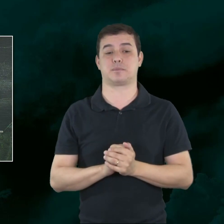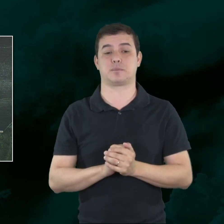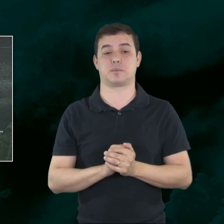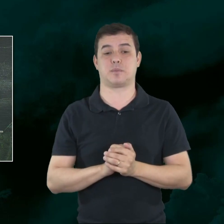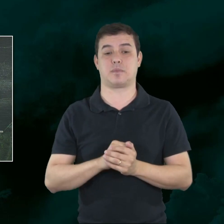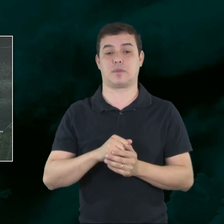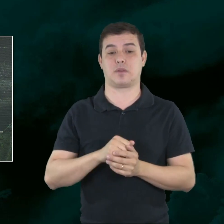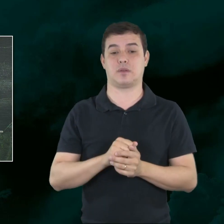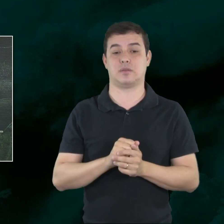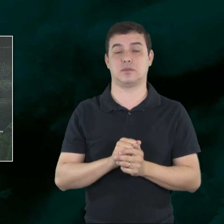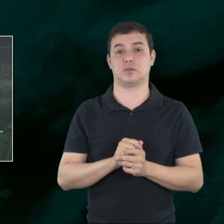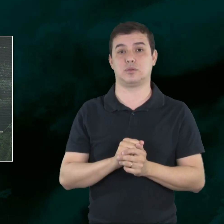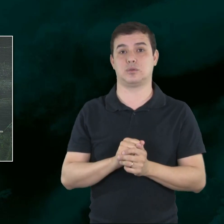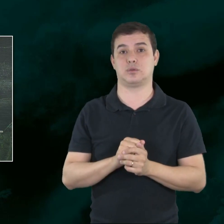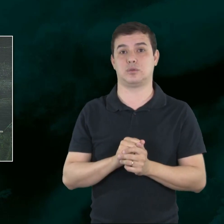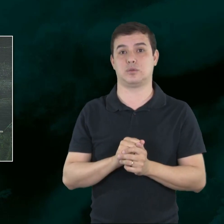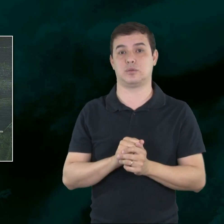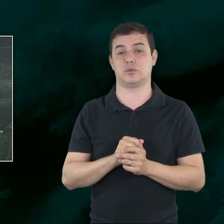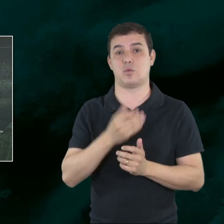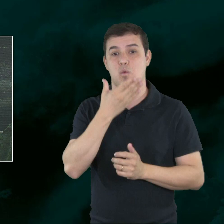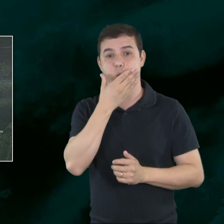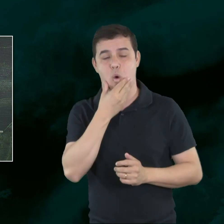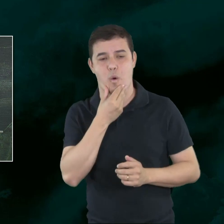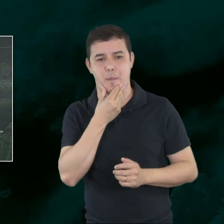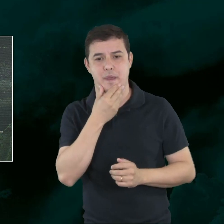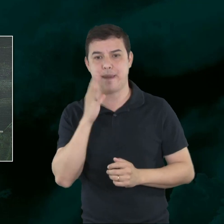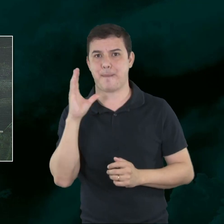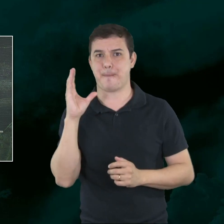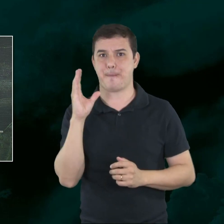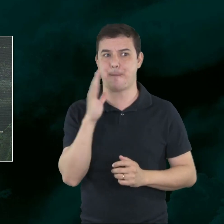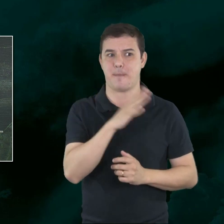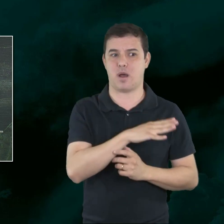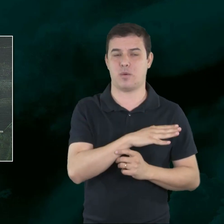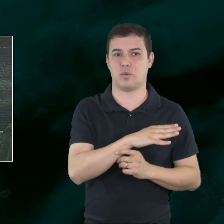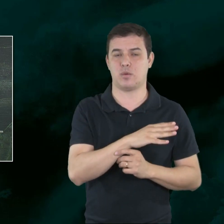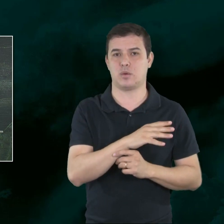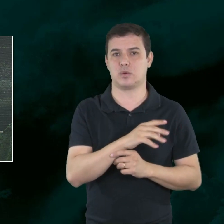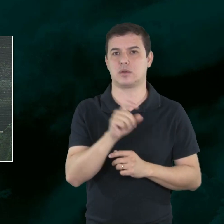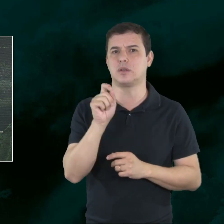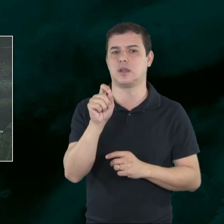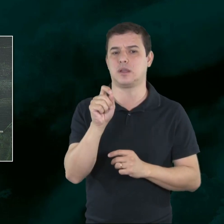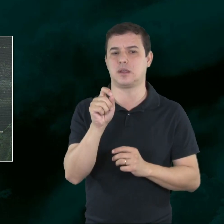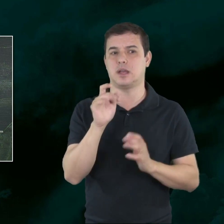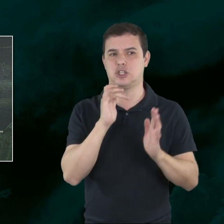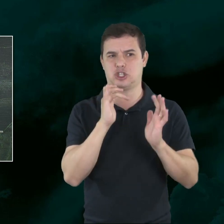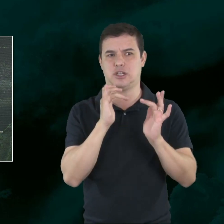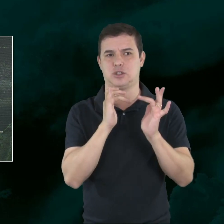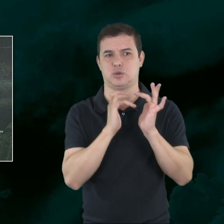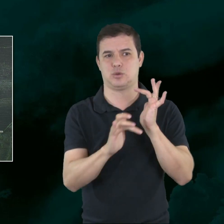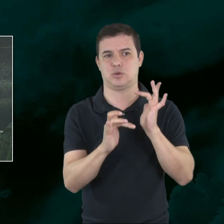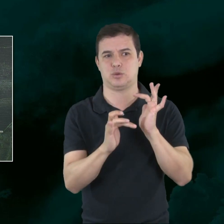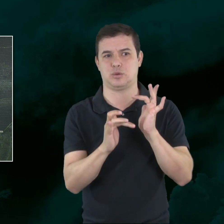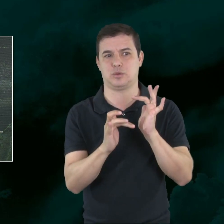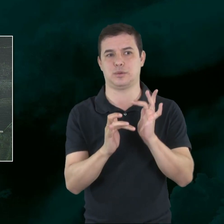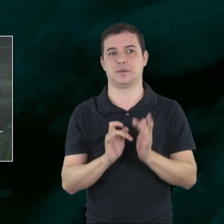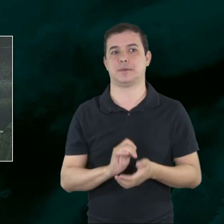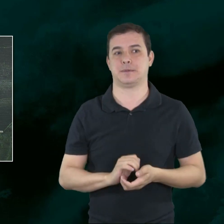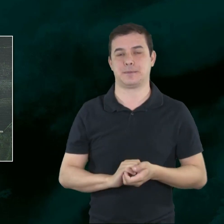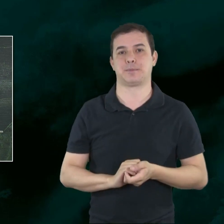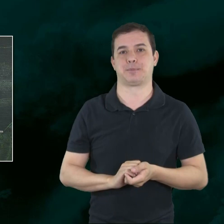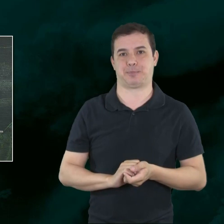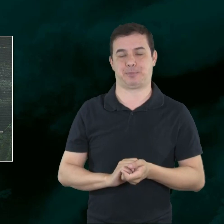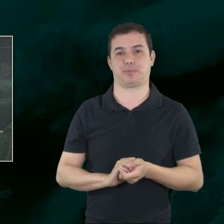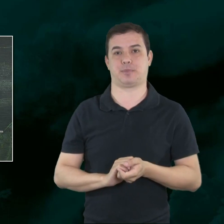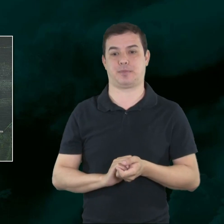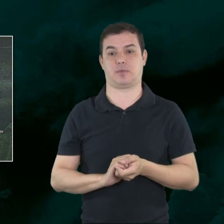né, e o surgimento do homem da iniquidade, a revelação do homem da iniquidade, o filho da perdição, nós